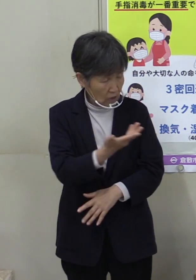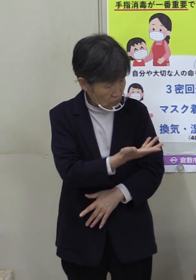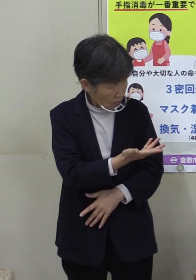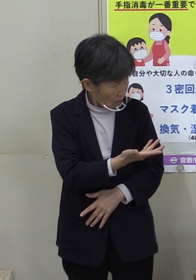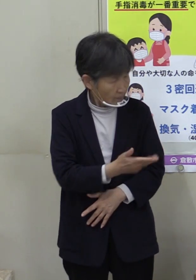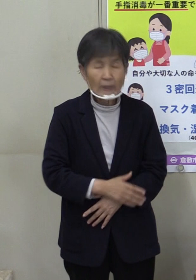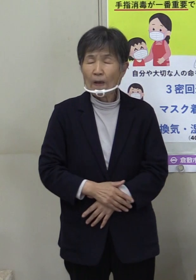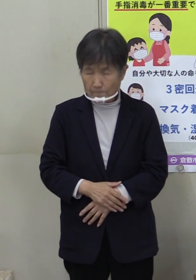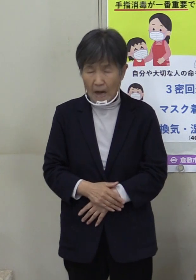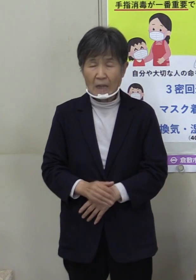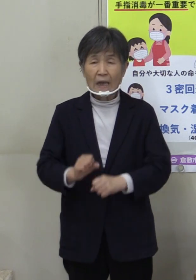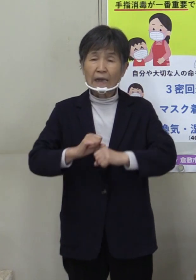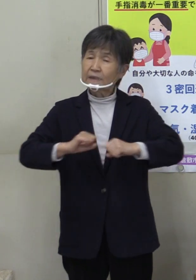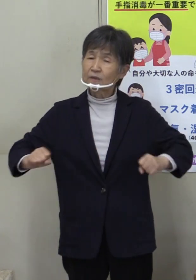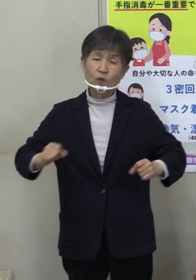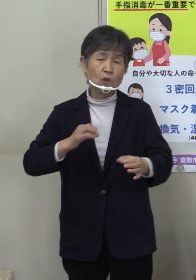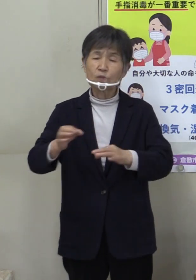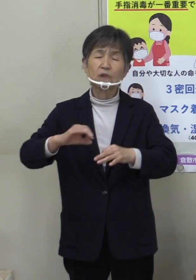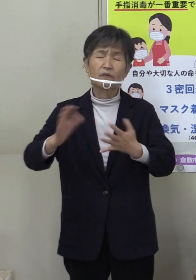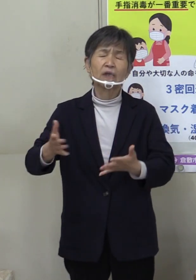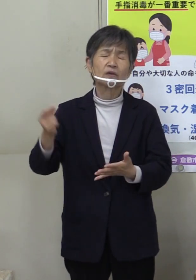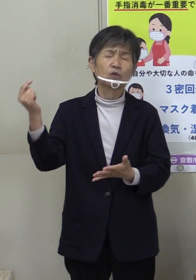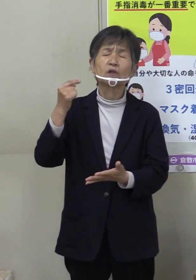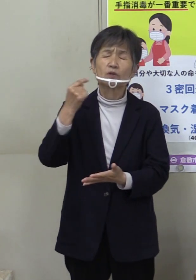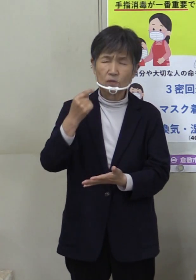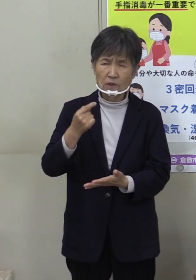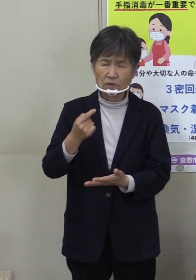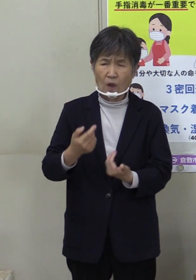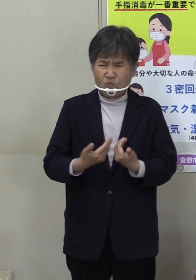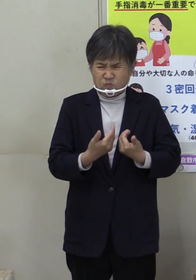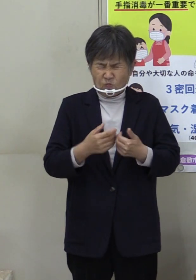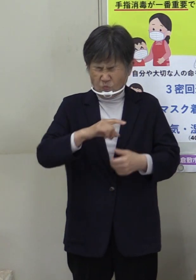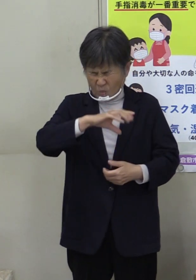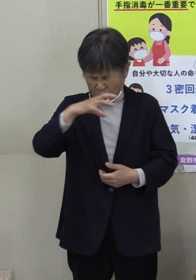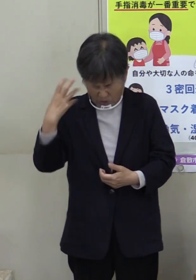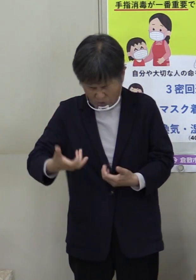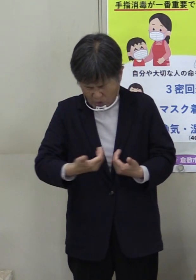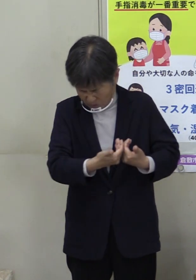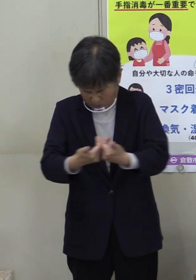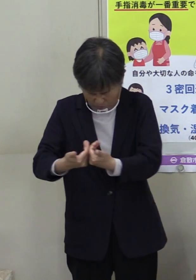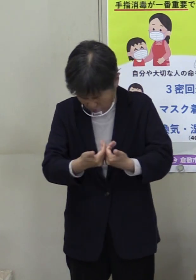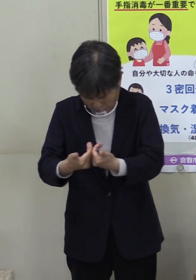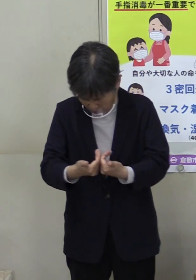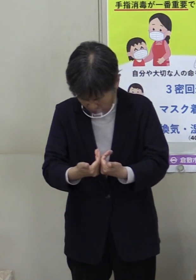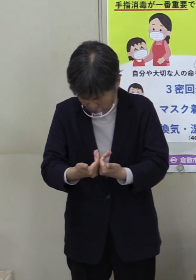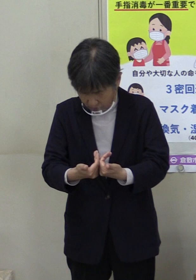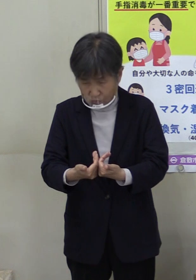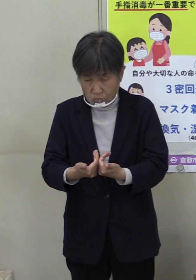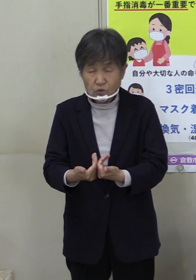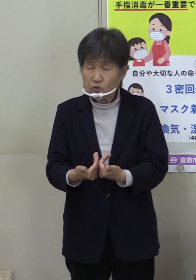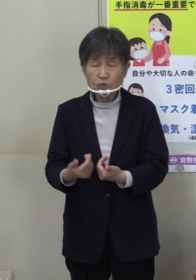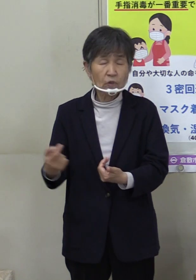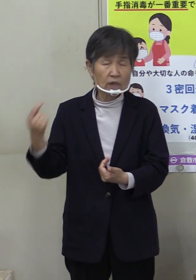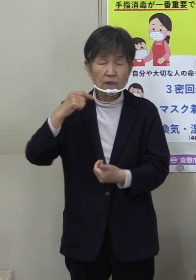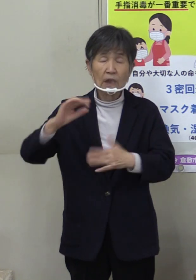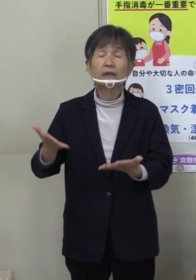広いお店ではないとは聞いてはおりますけども、その密にものすごく混み合ったというにも聞いてはおりません